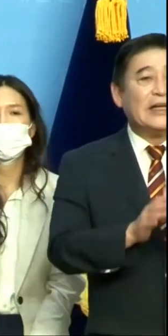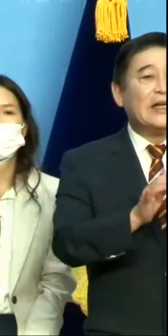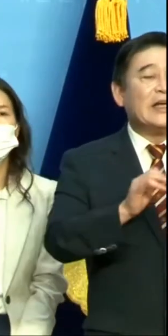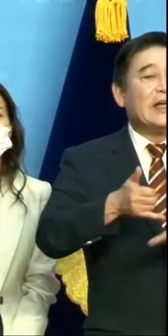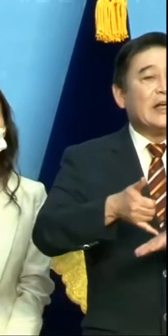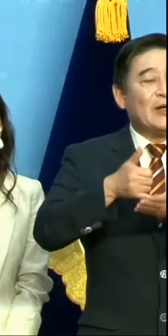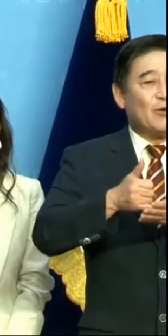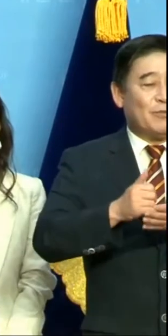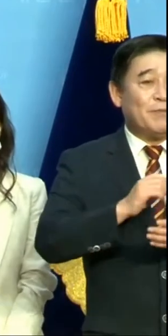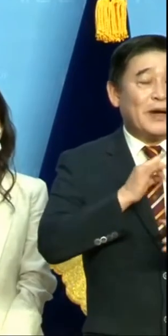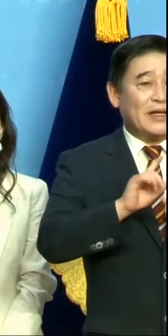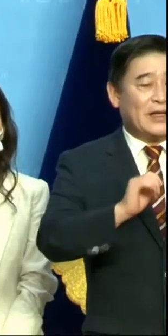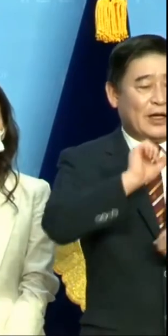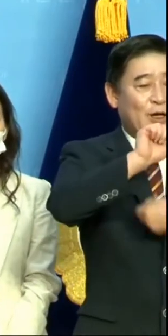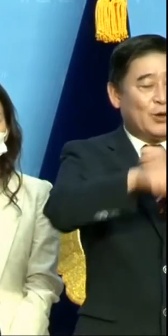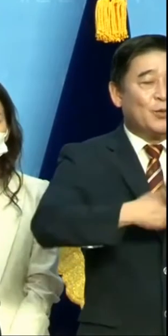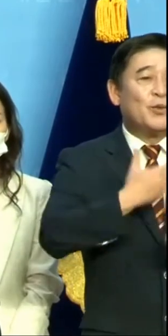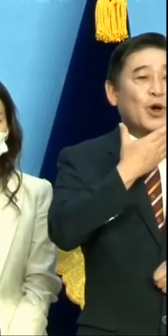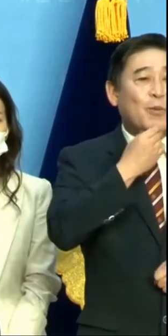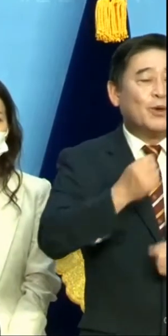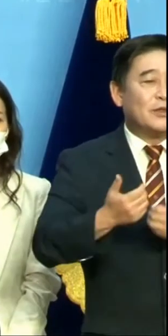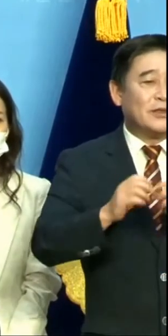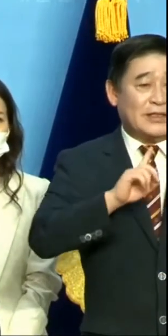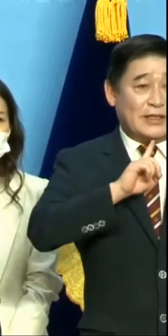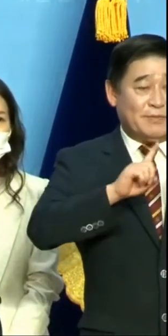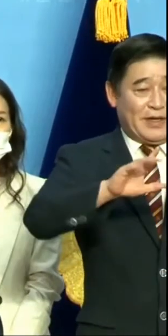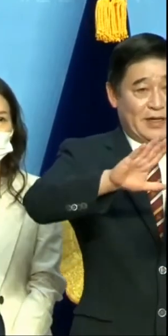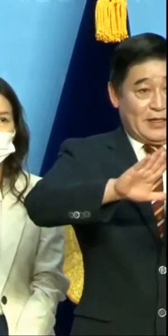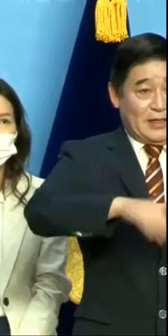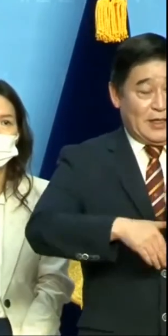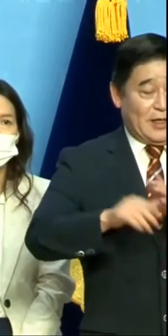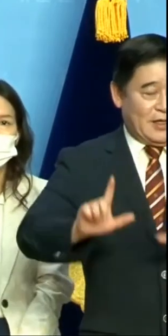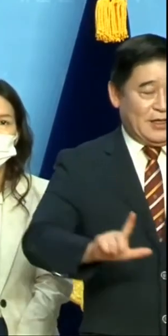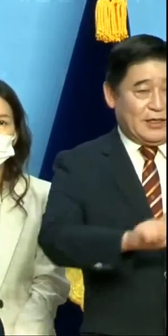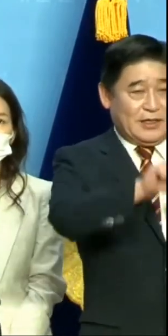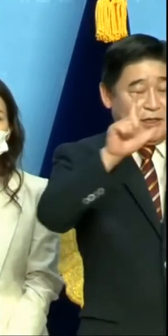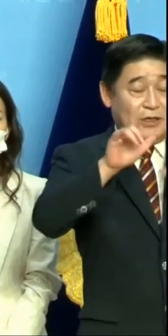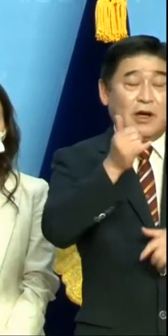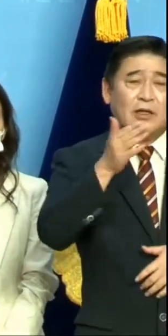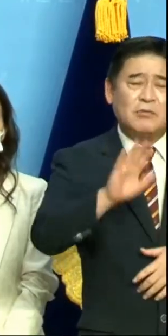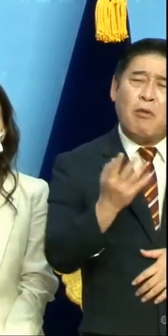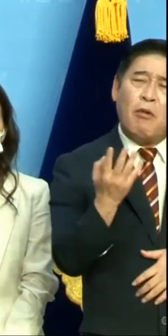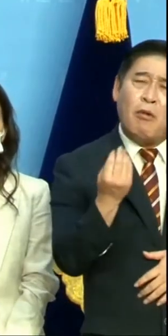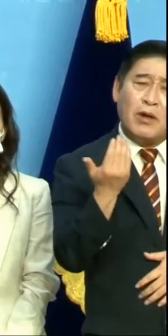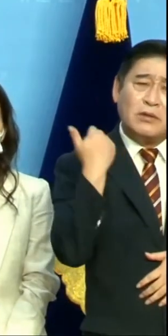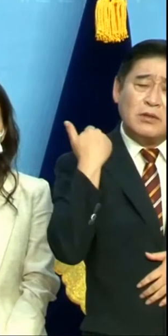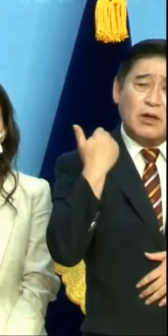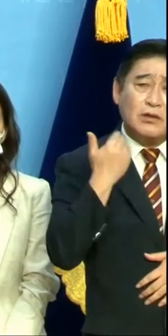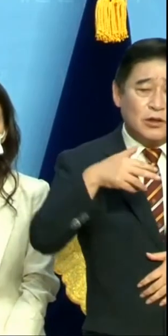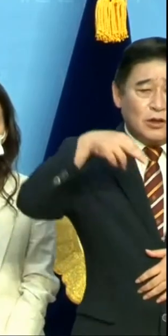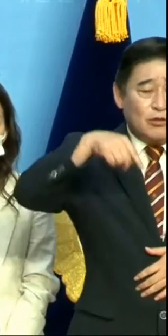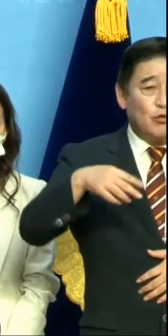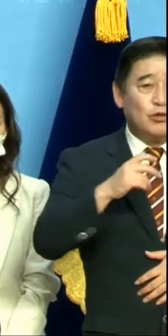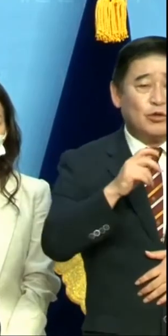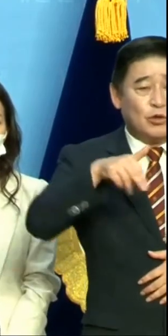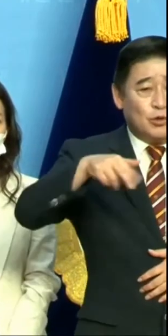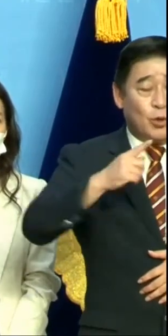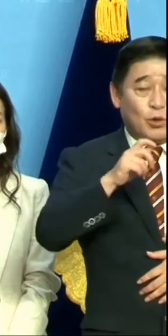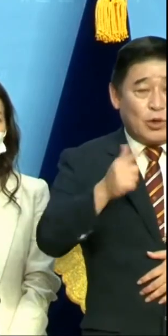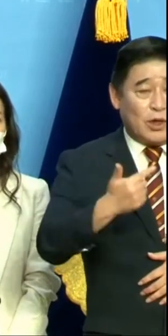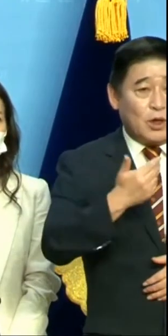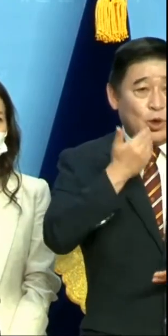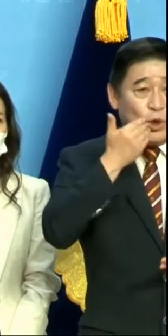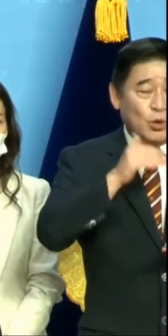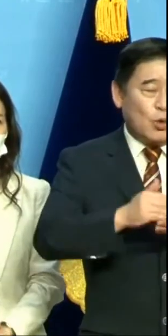동물의 권리와 복지를 논하는 실 시대에 살고 있습니다 하지만 얼마 전 한 수족관에서 돌고래를 이용한 콩